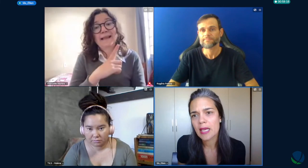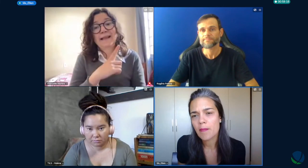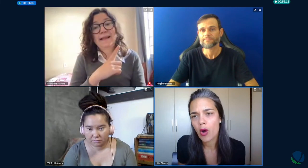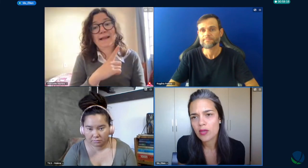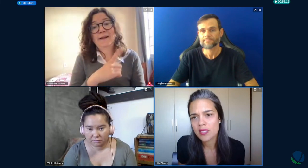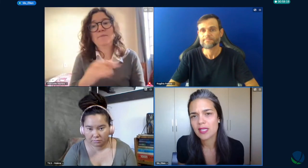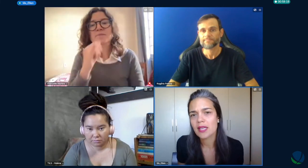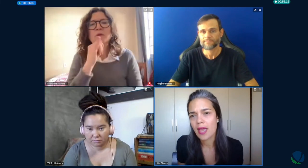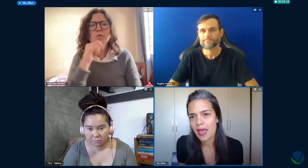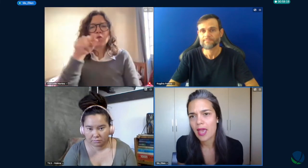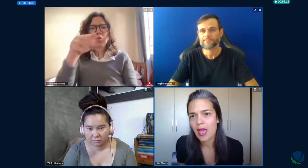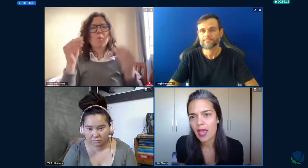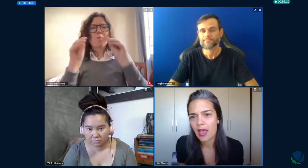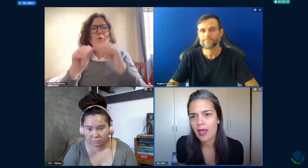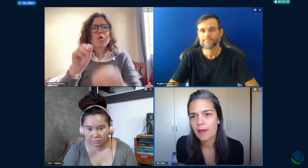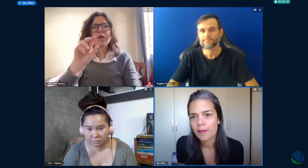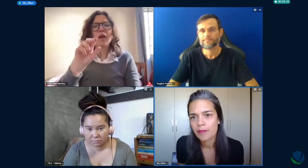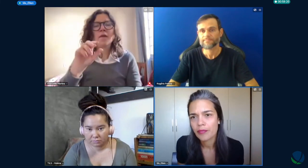que mostre